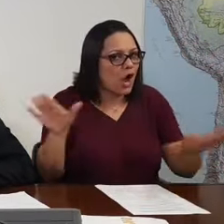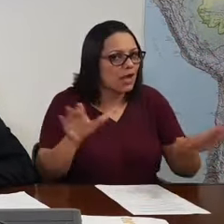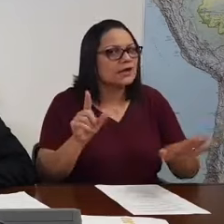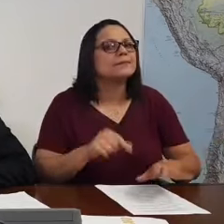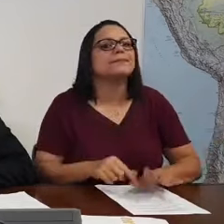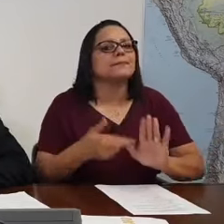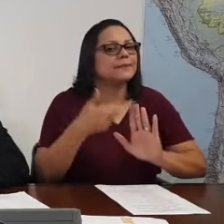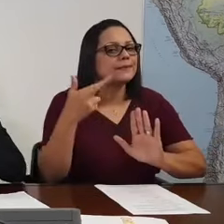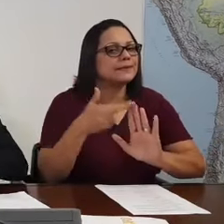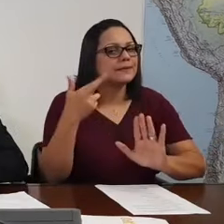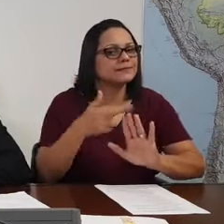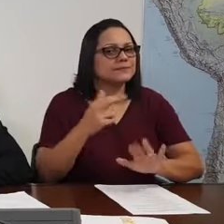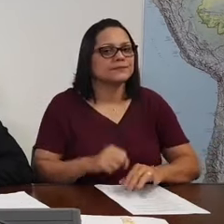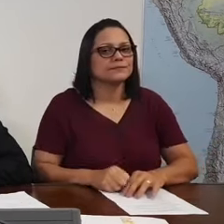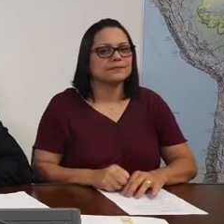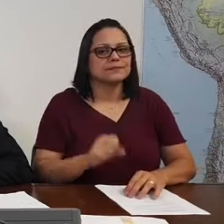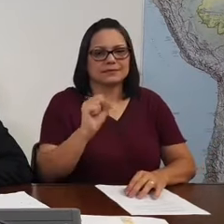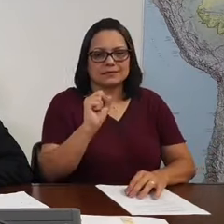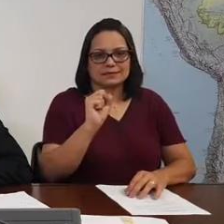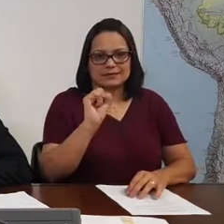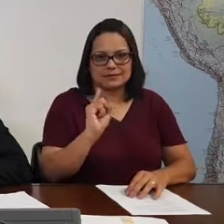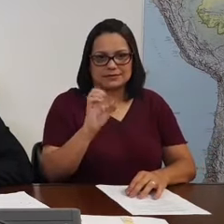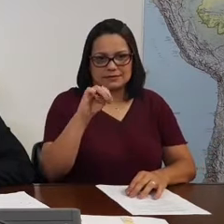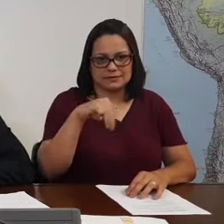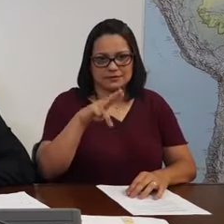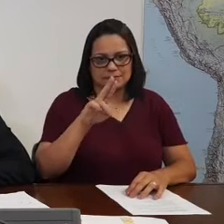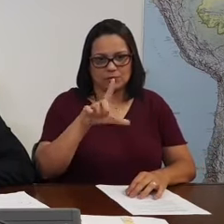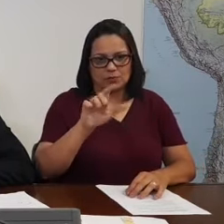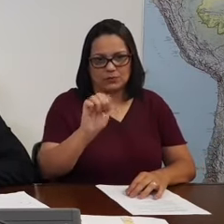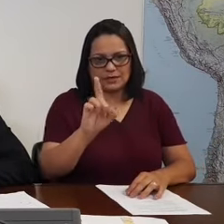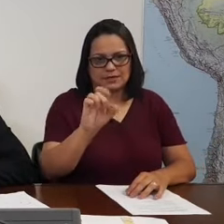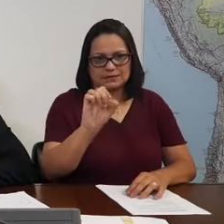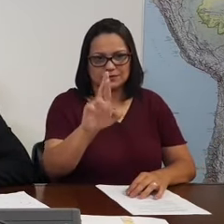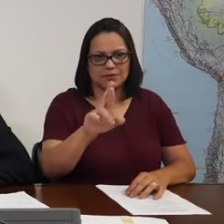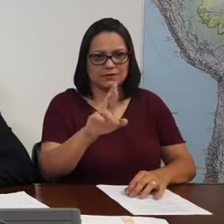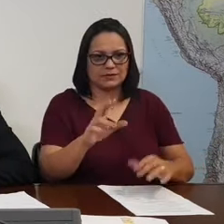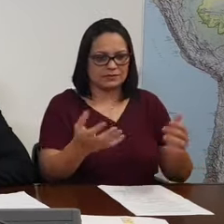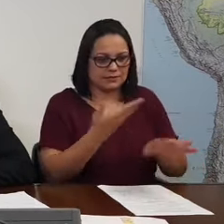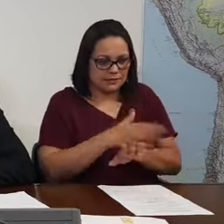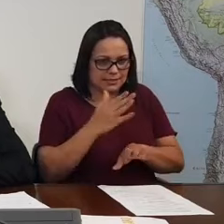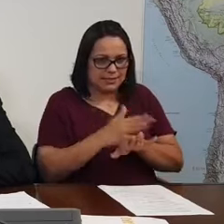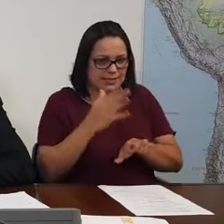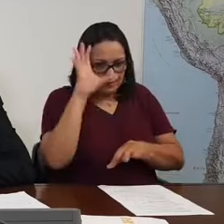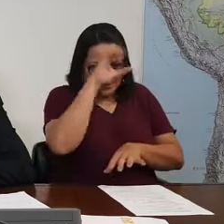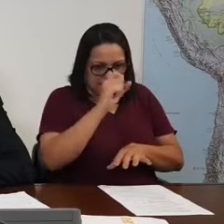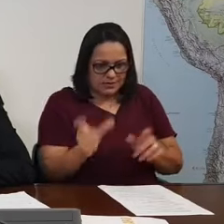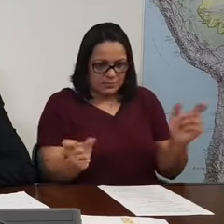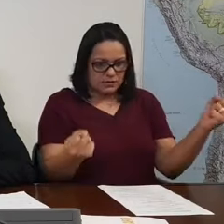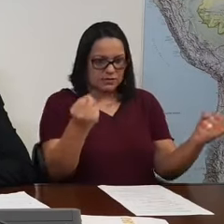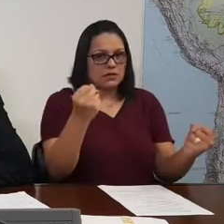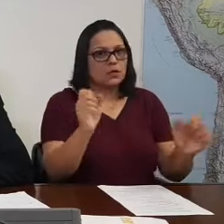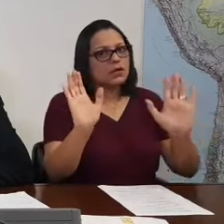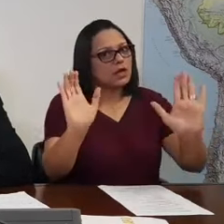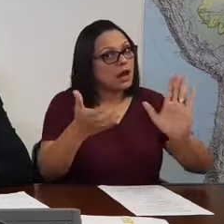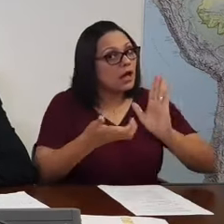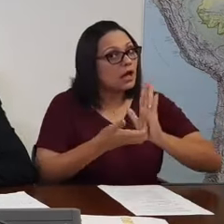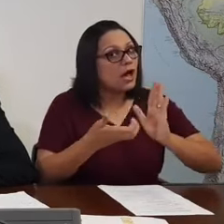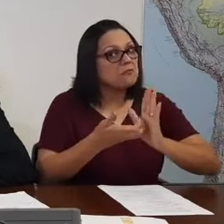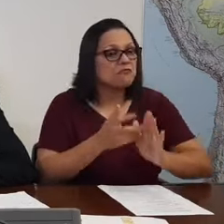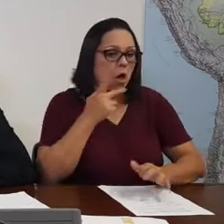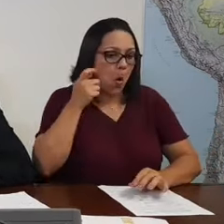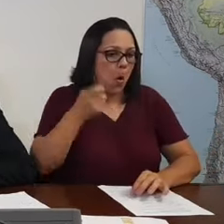resolução do simulador. Eu espero que a Câmara não bote agora na lei